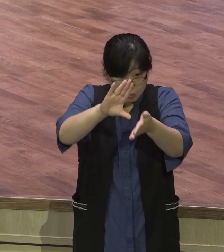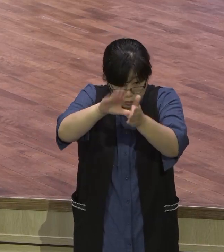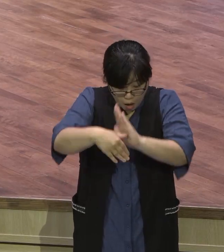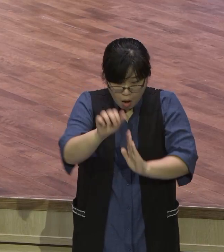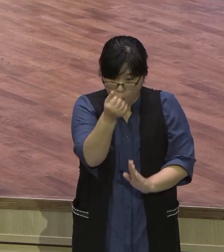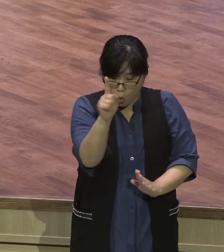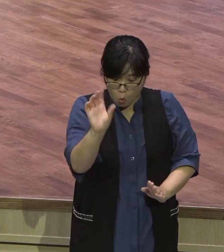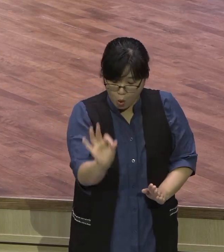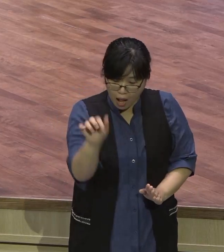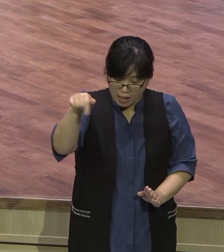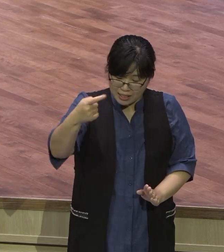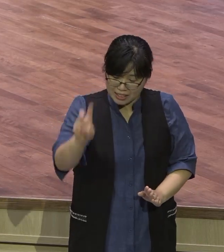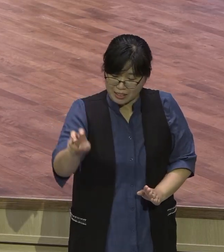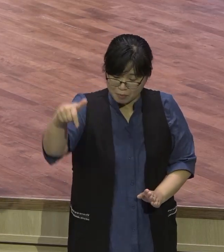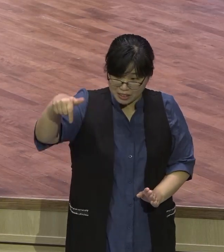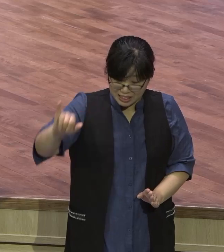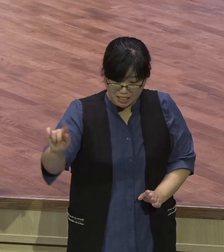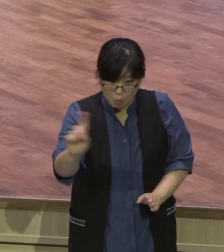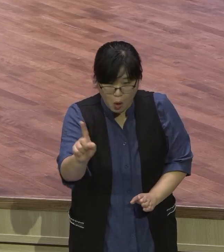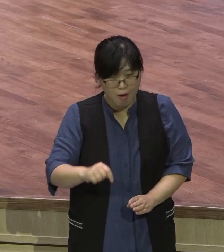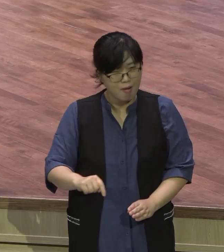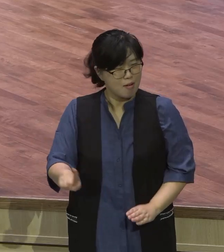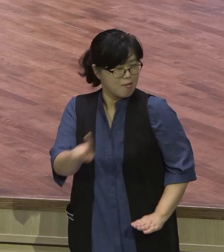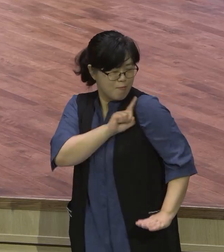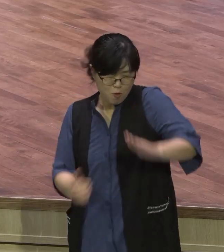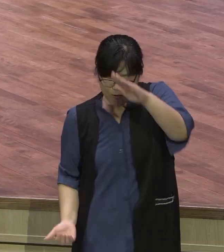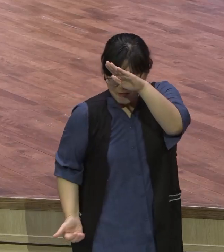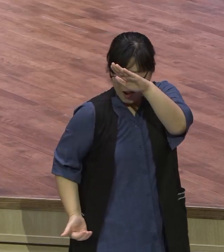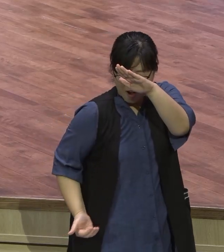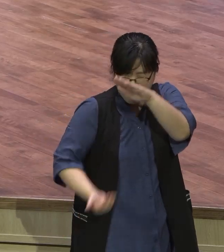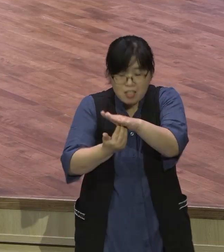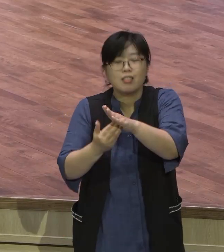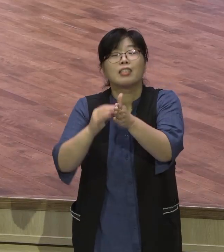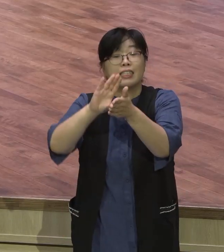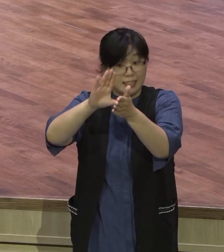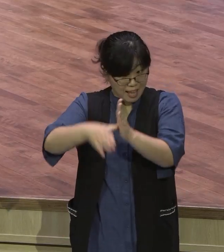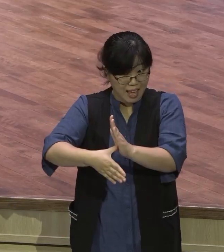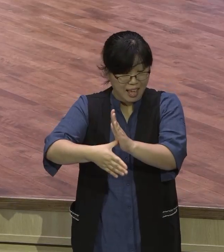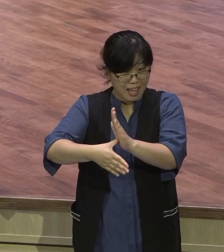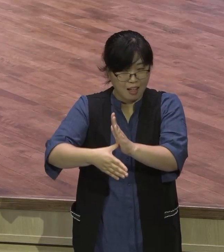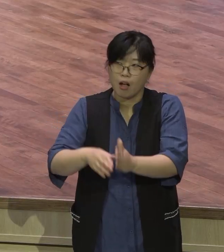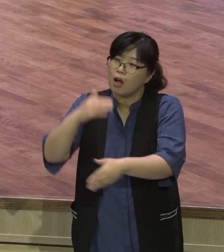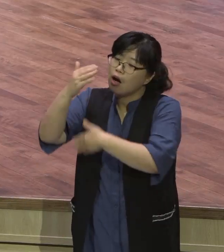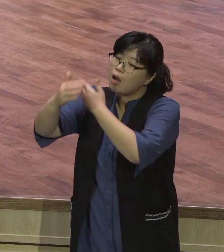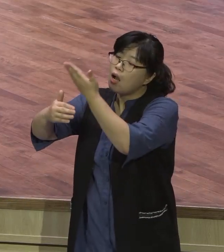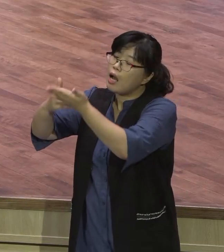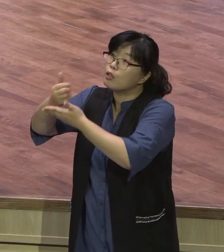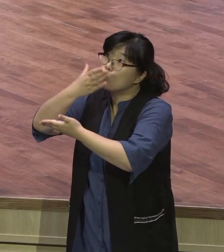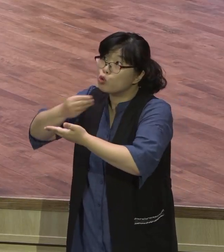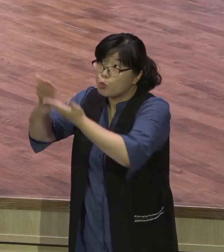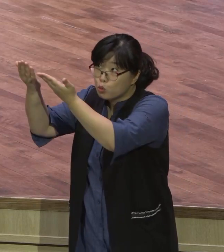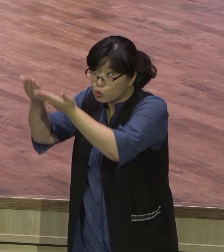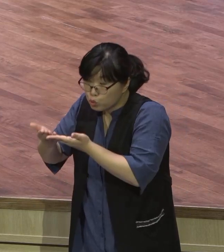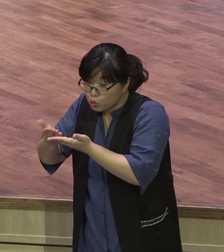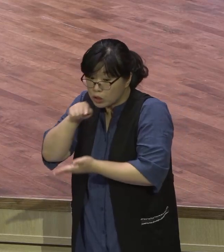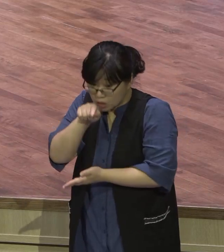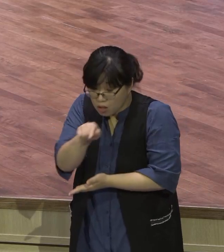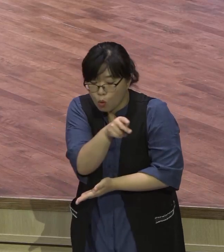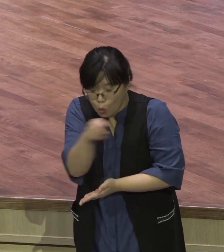영적인 황금기를 구가할 수 있어요 영적 황금기 그리고 하나님의 축복은요